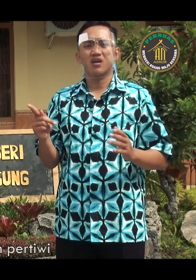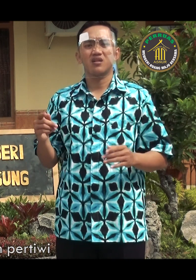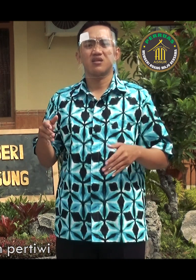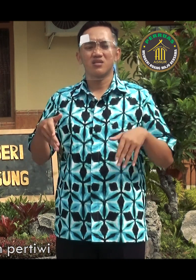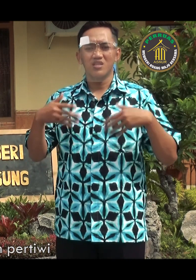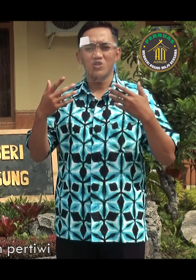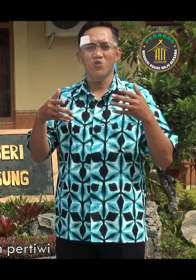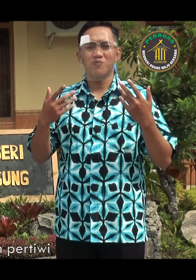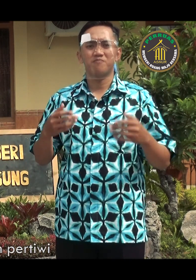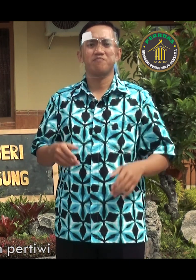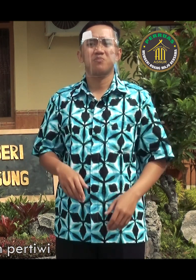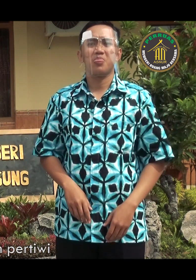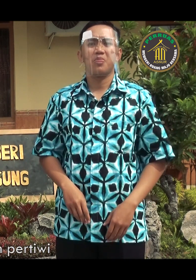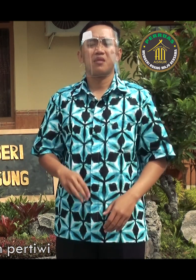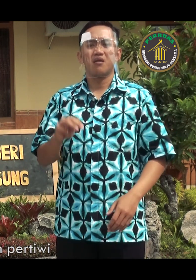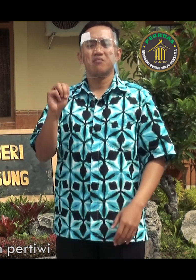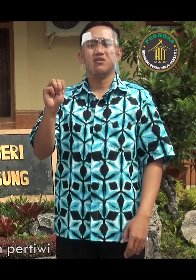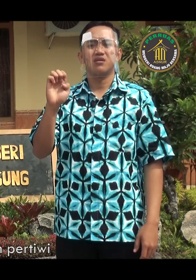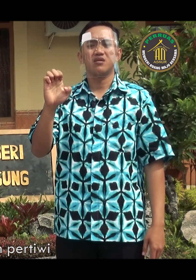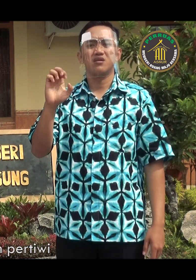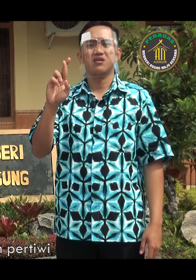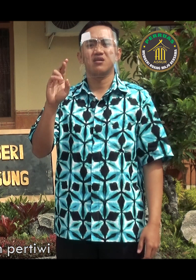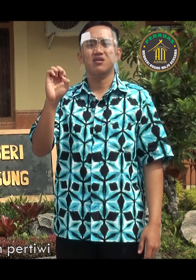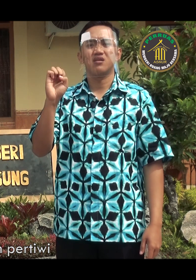merebak di pangkuan